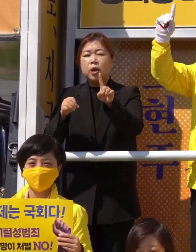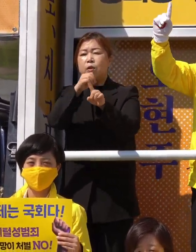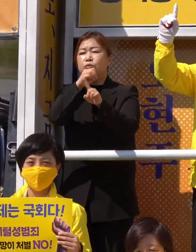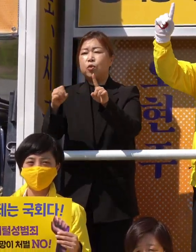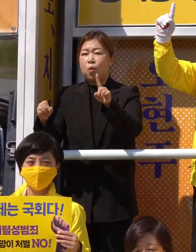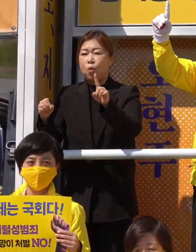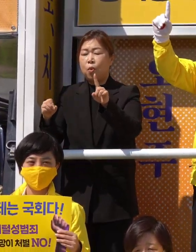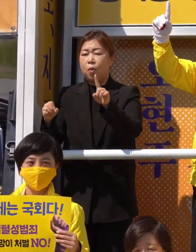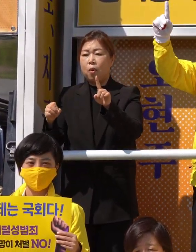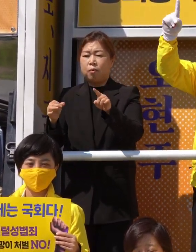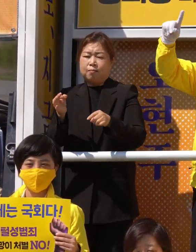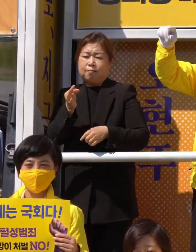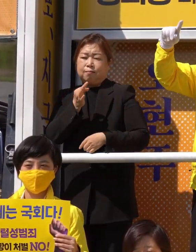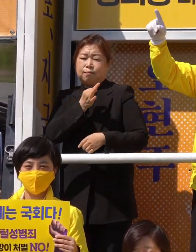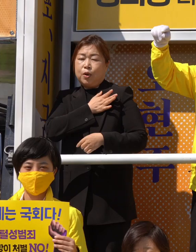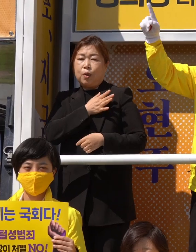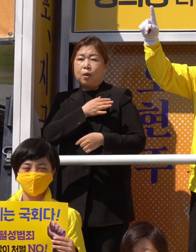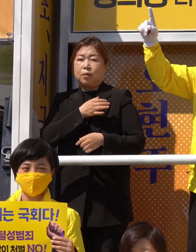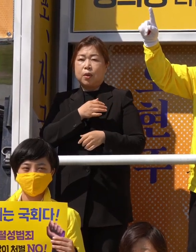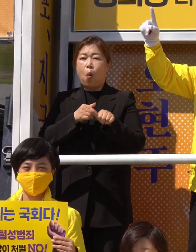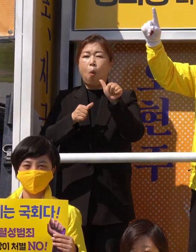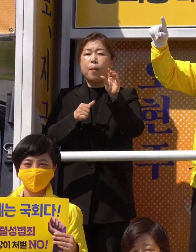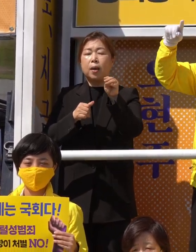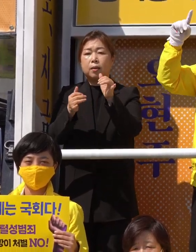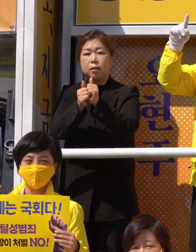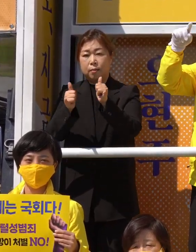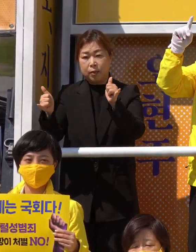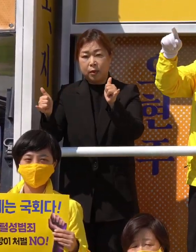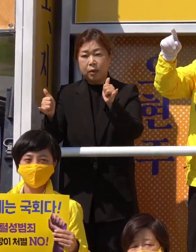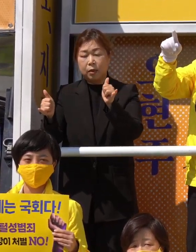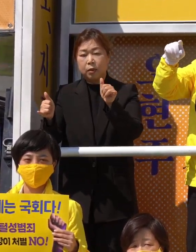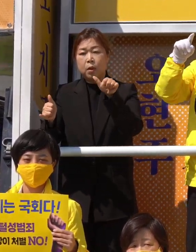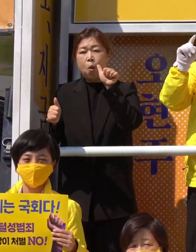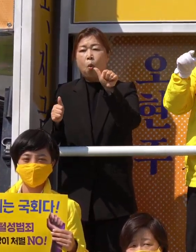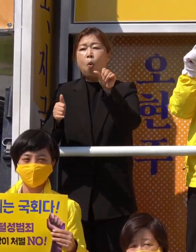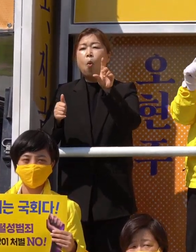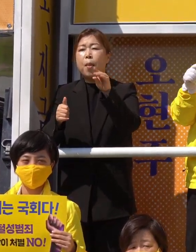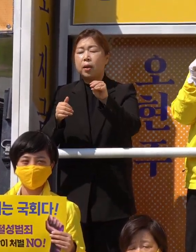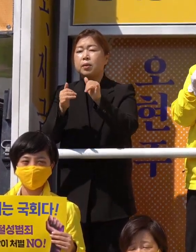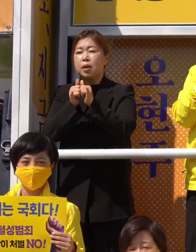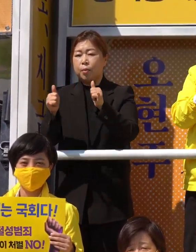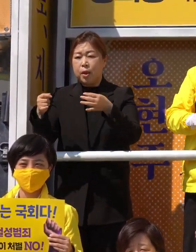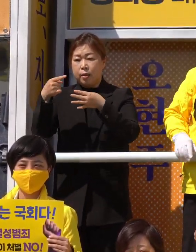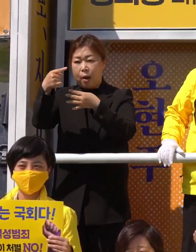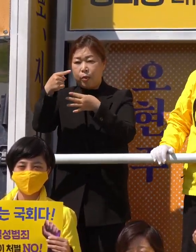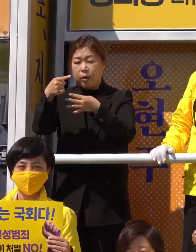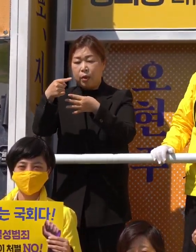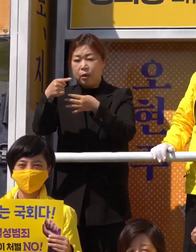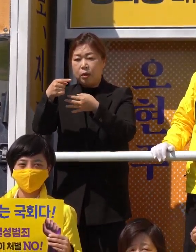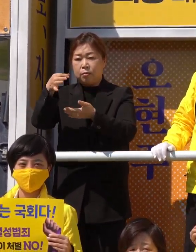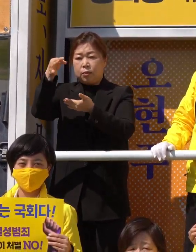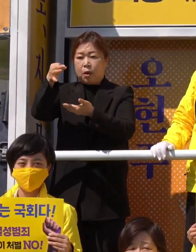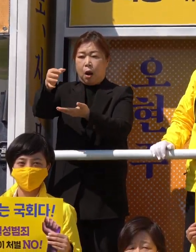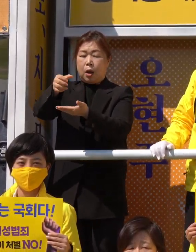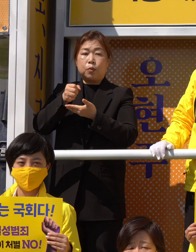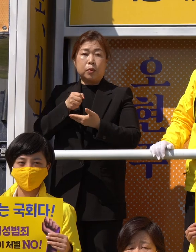1% 슈퍼부자들 5만 명이죠, 5만 명. 5만 명이 그중에 4분의 1을 갖고 있습니다.